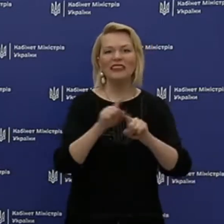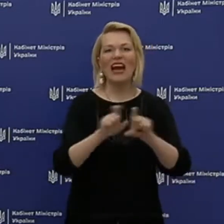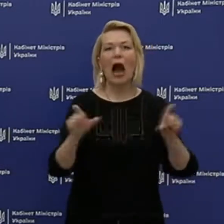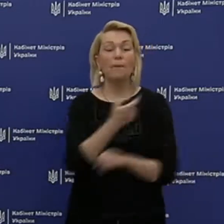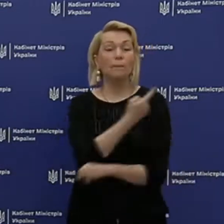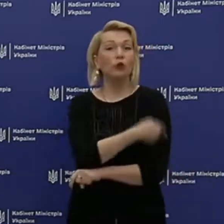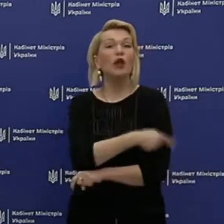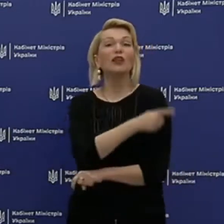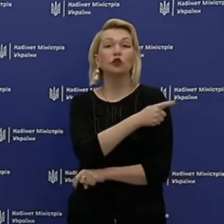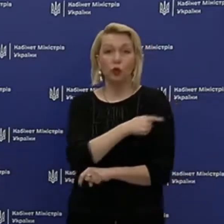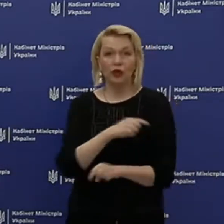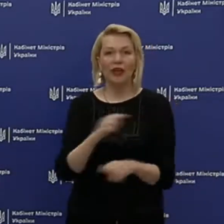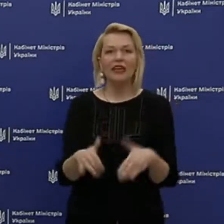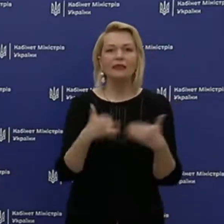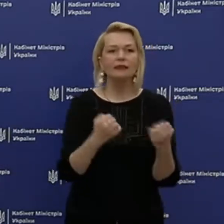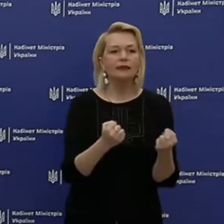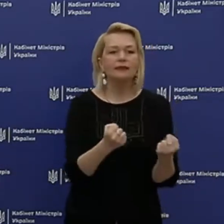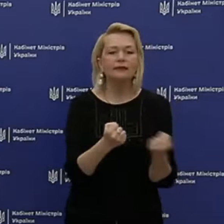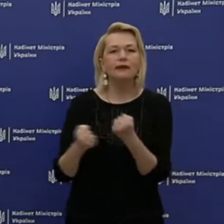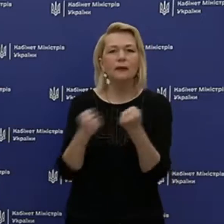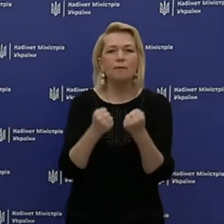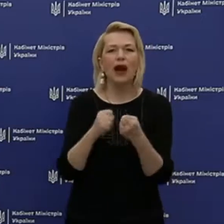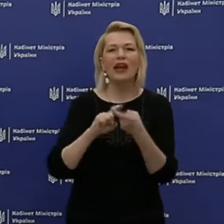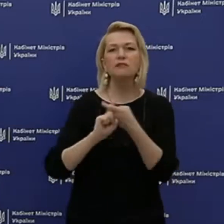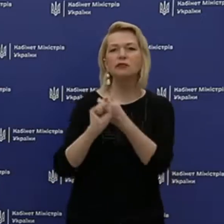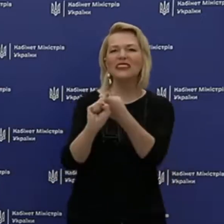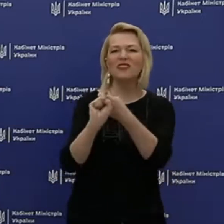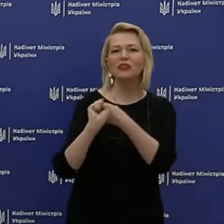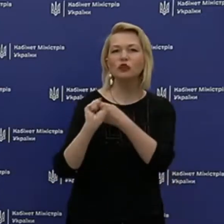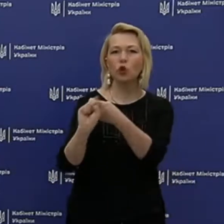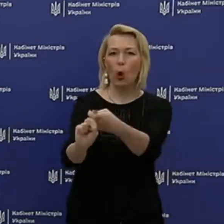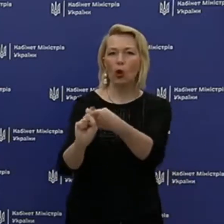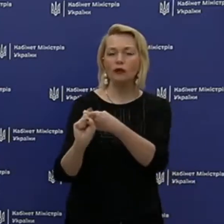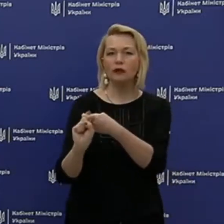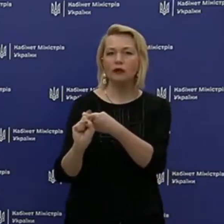амбулаторій. Зараз тримаємо зв'язок з